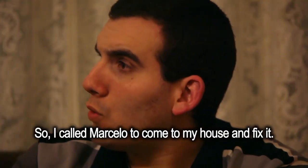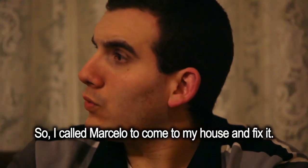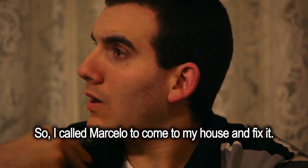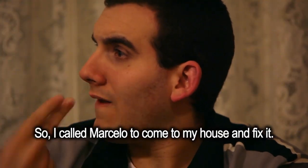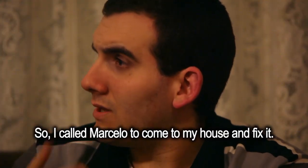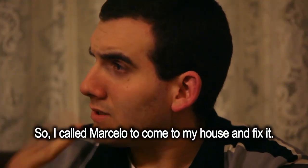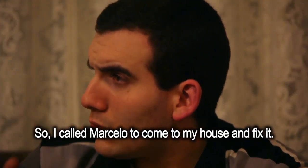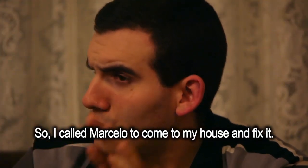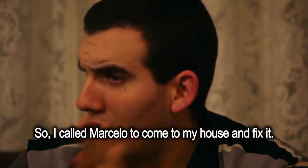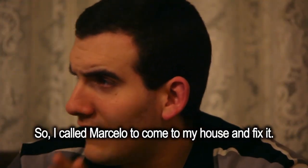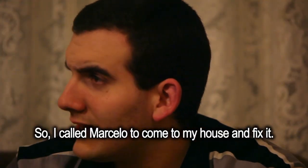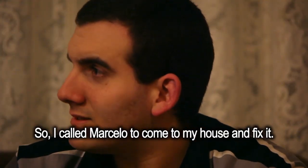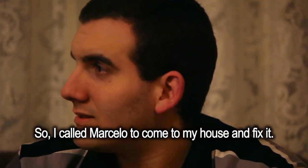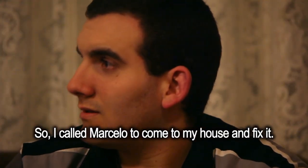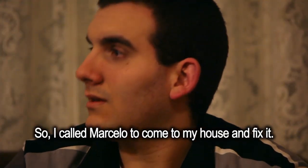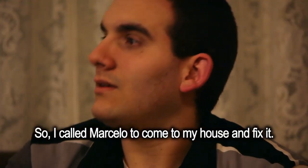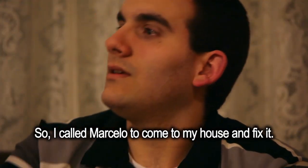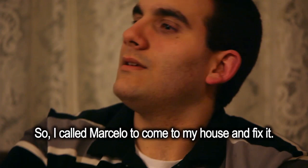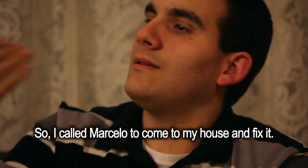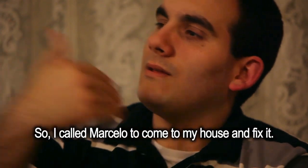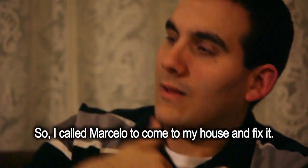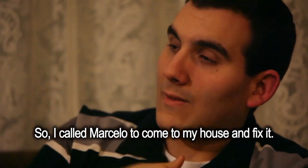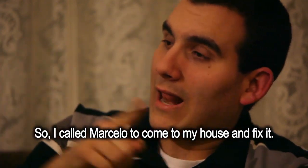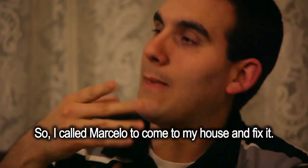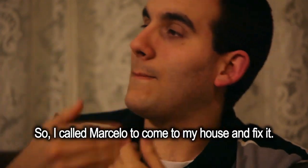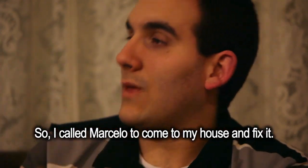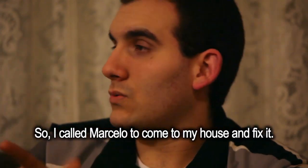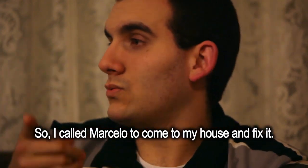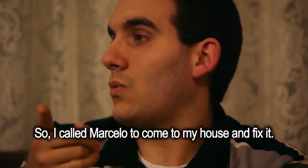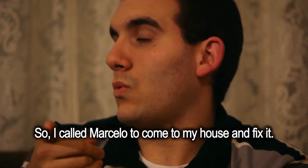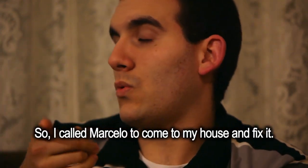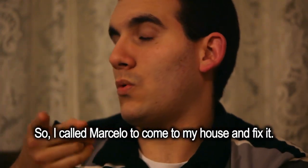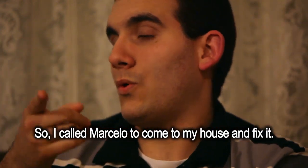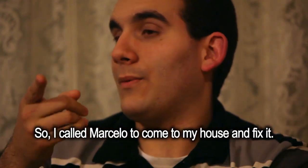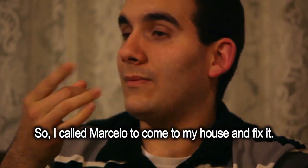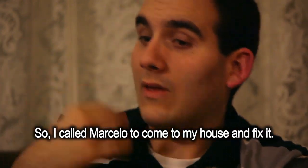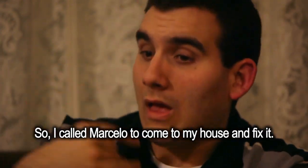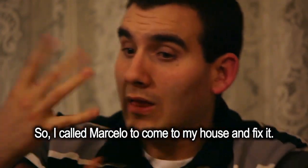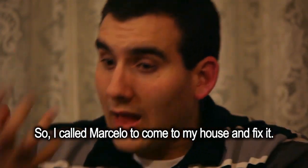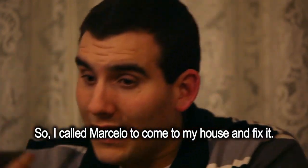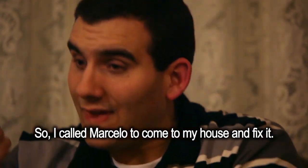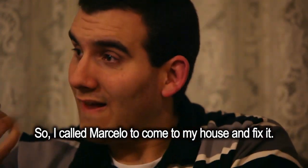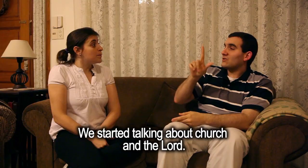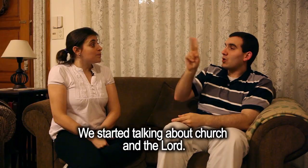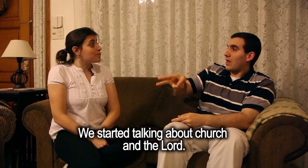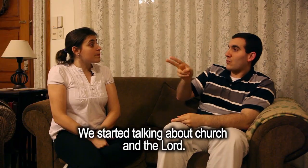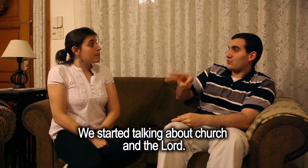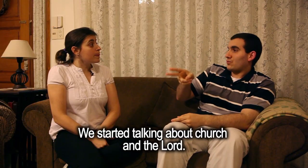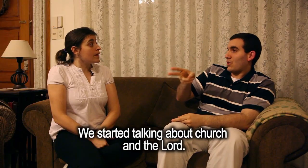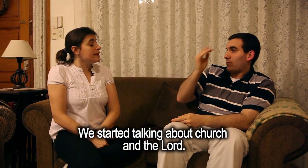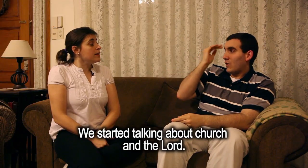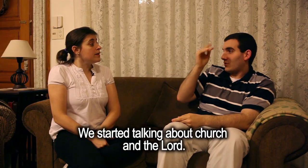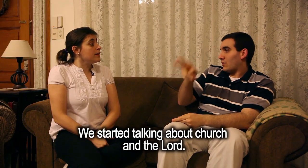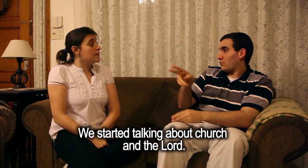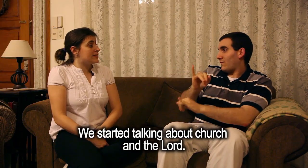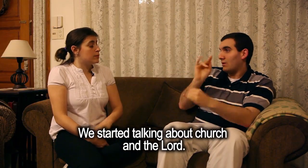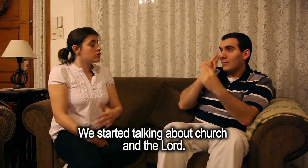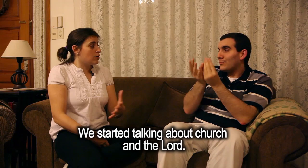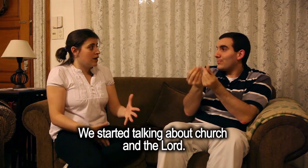Entonces llamé a Marcelo para que viniera a mi casa y la arreglara. Y empezamos a hablar